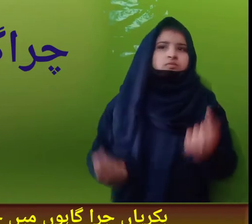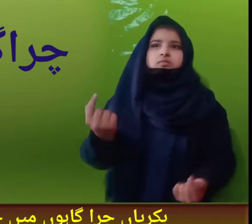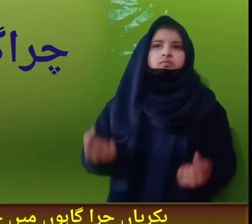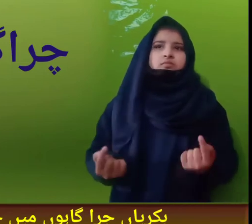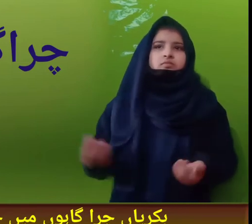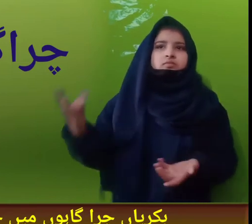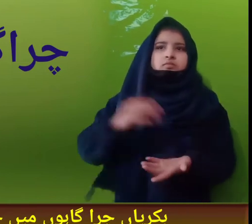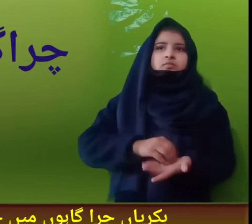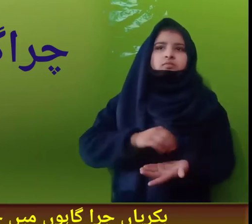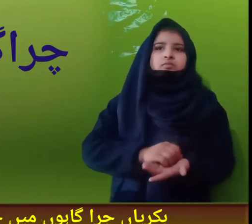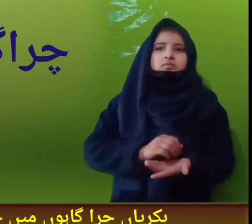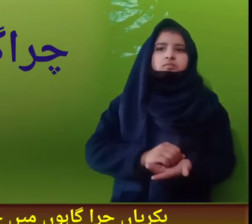चरागाहें